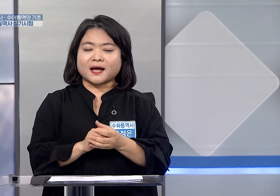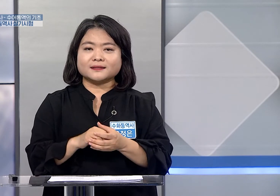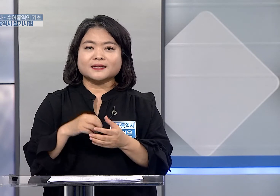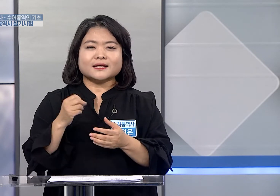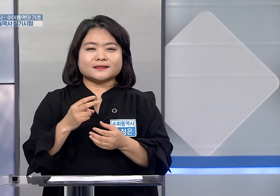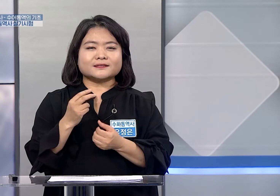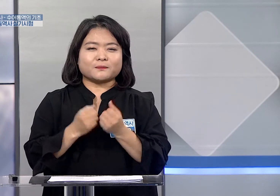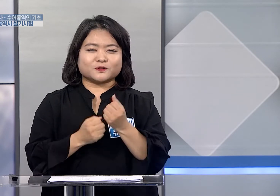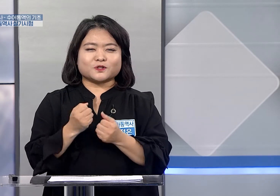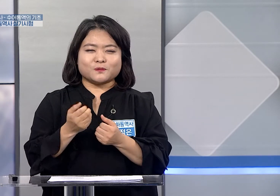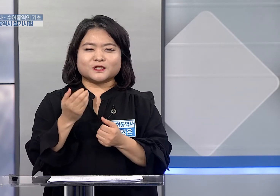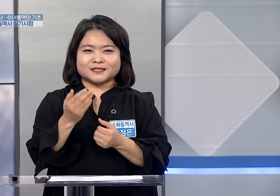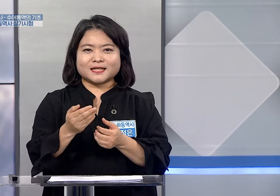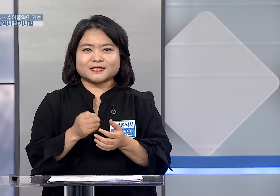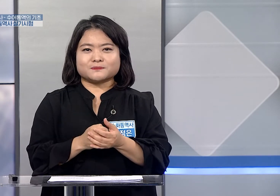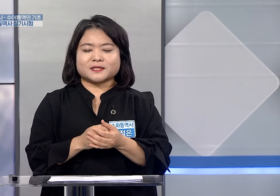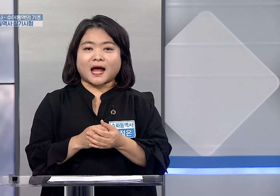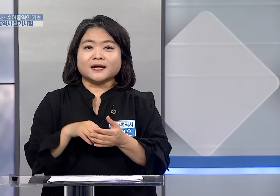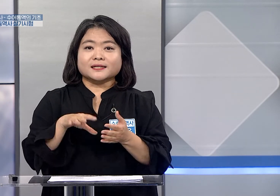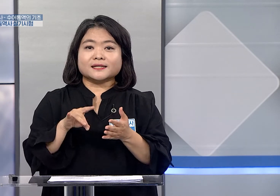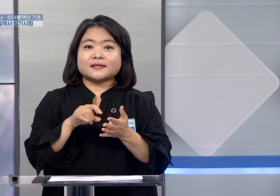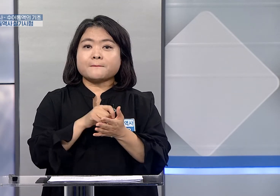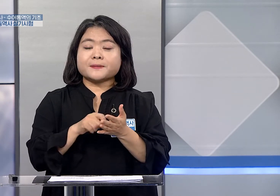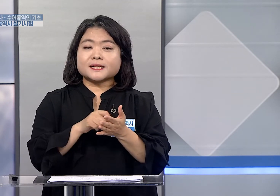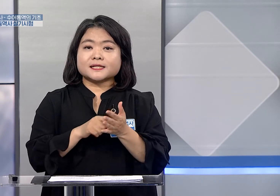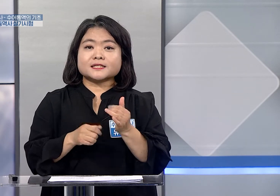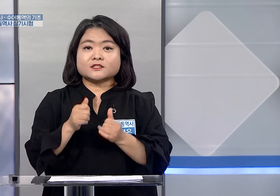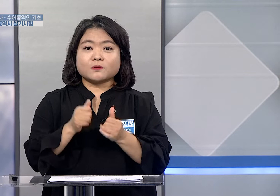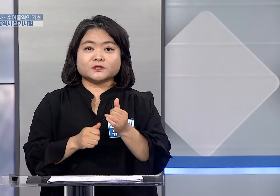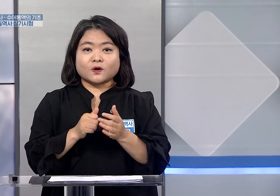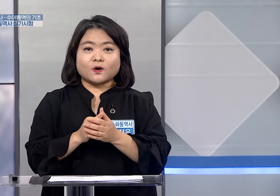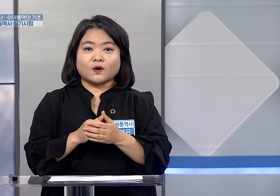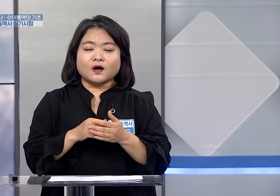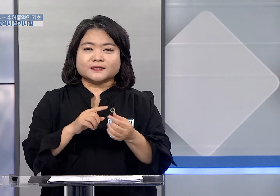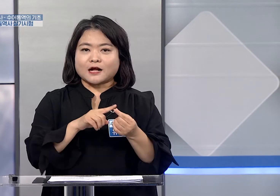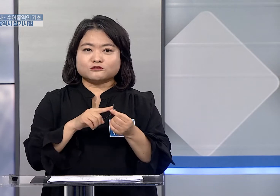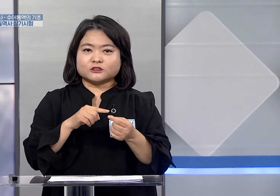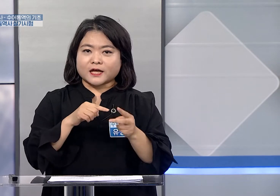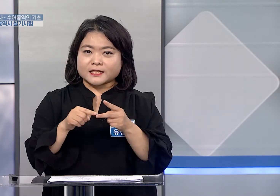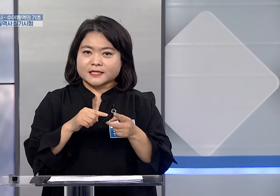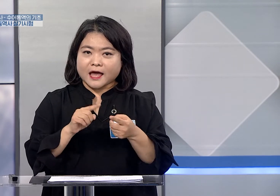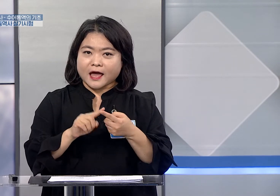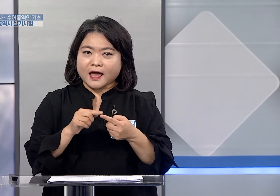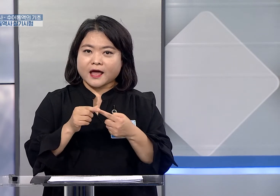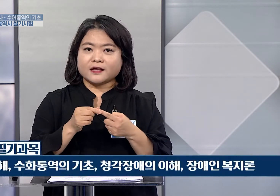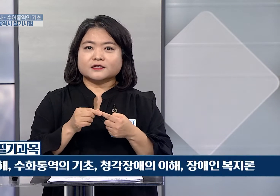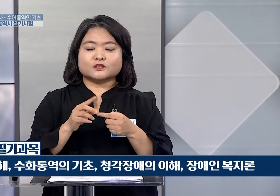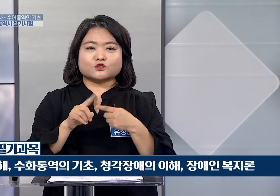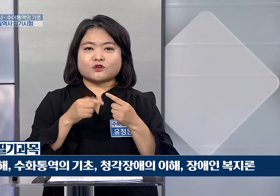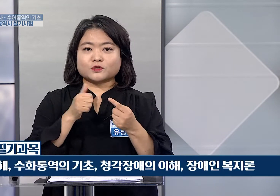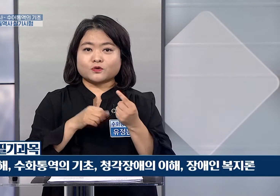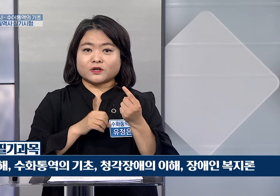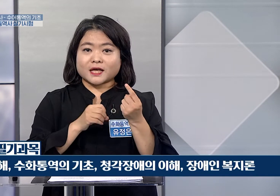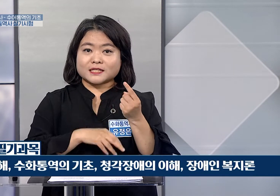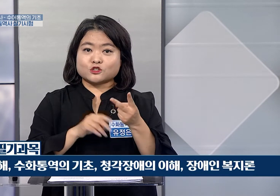드렸습니다만 다시 한번 더 설명을 드리겠습니다. 일단 필기 시험은요, 한국어의 이해, 그리고 수화통역의